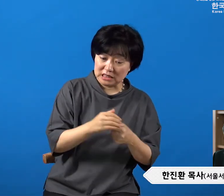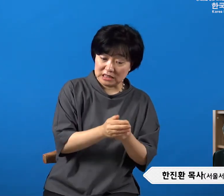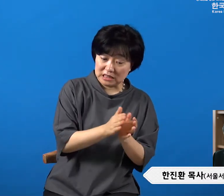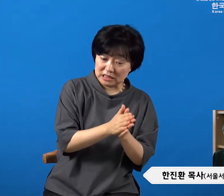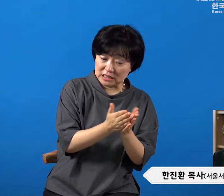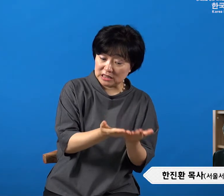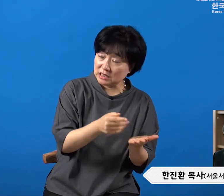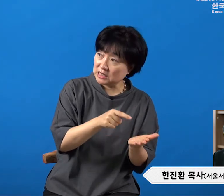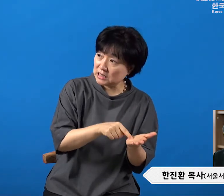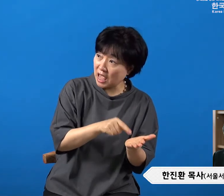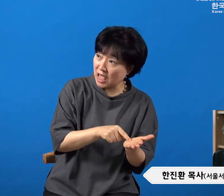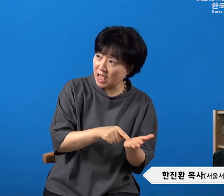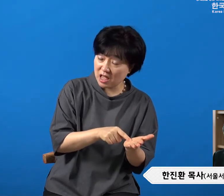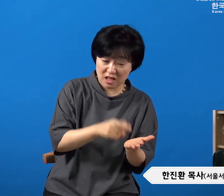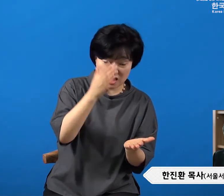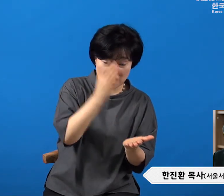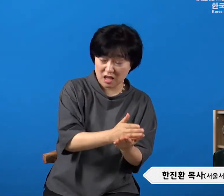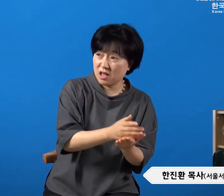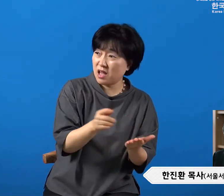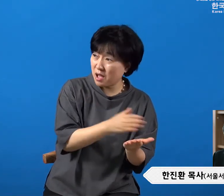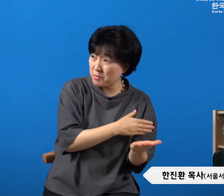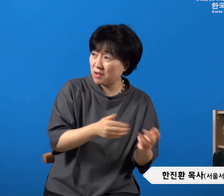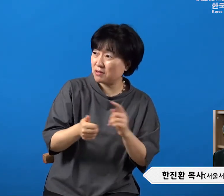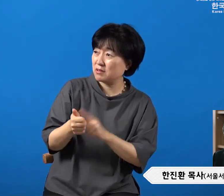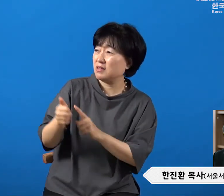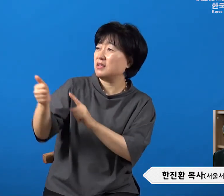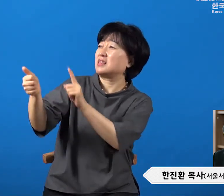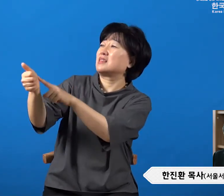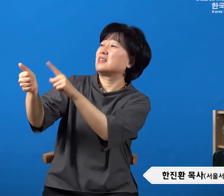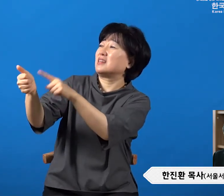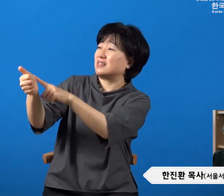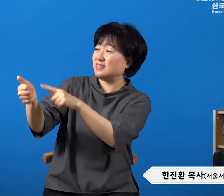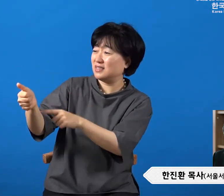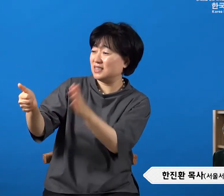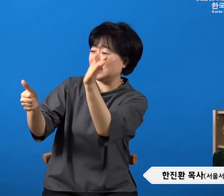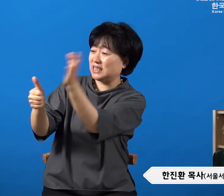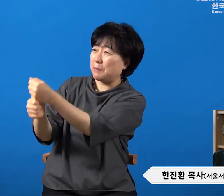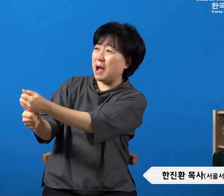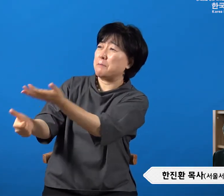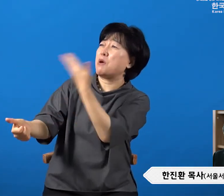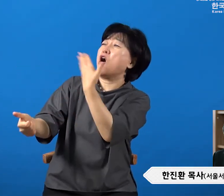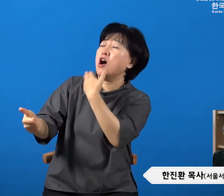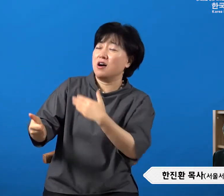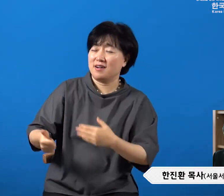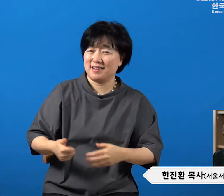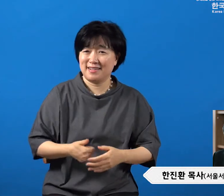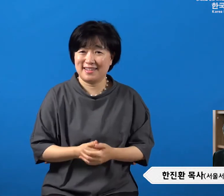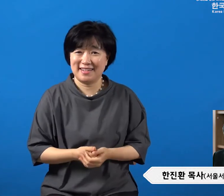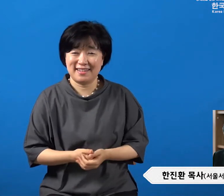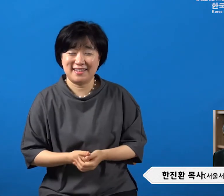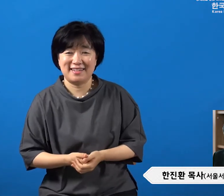이 책이 아니었으면 선생님은 벌써 토막이 나서 저 항아리 속에 처박혀 있을 겁니다.